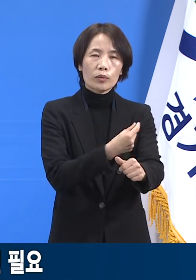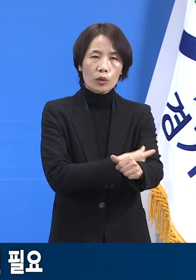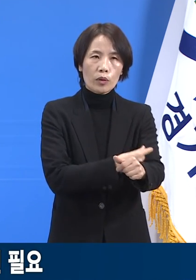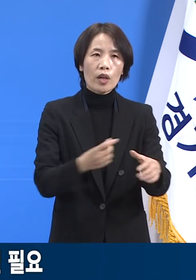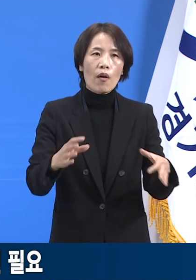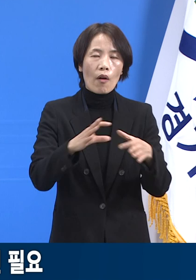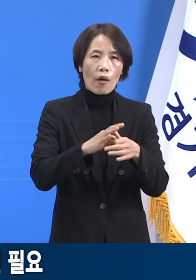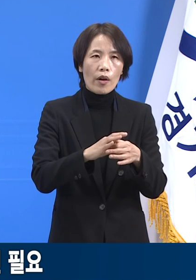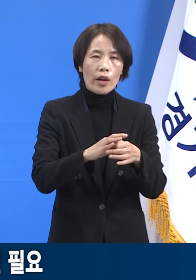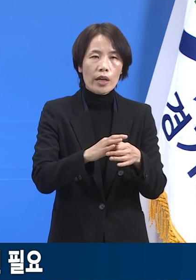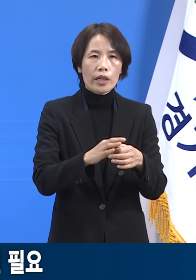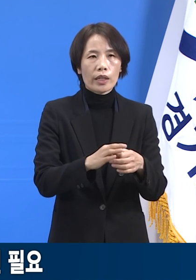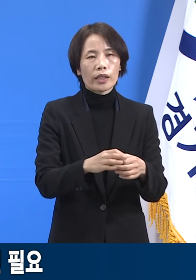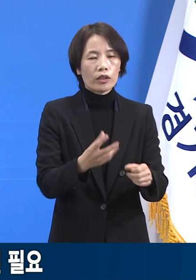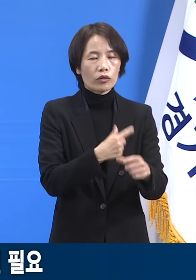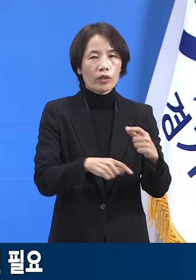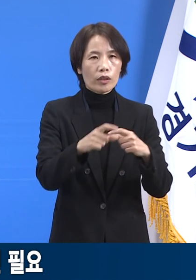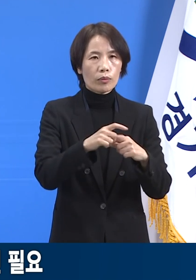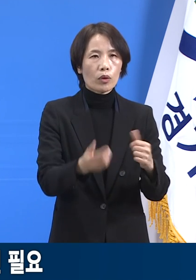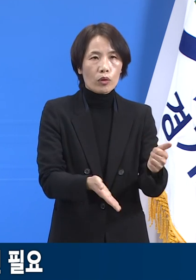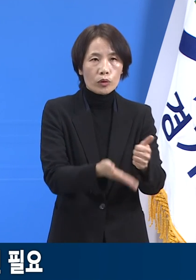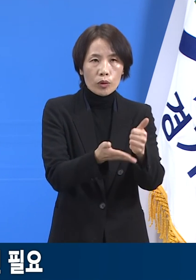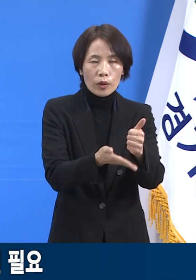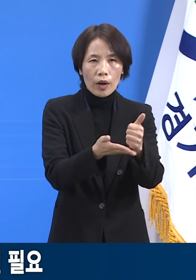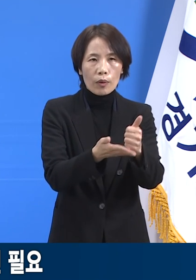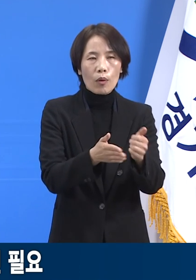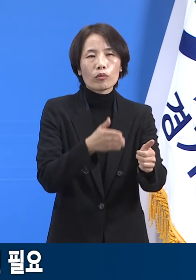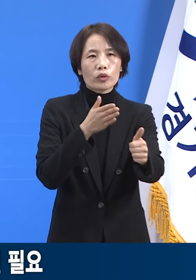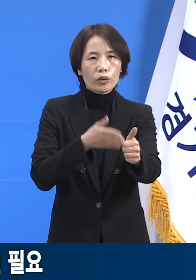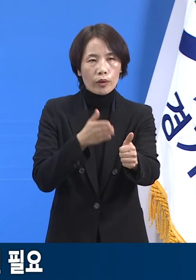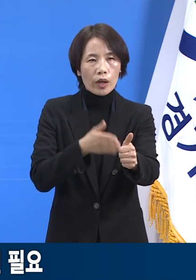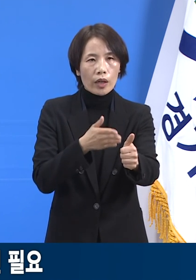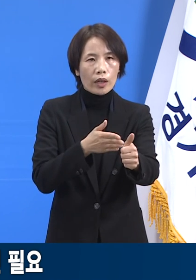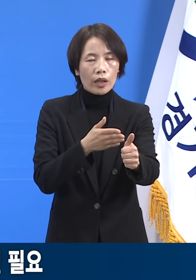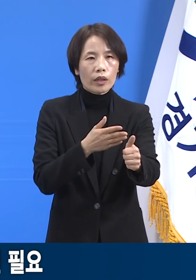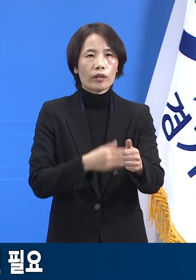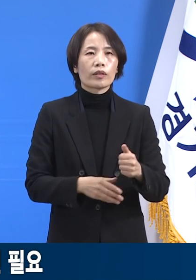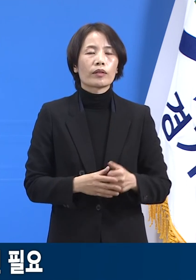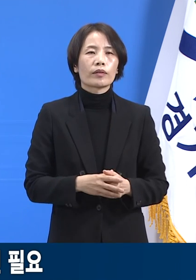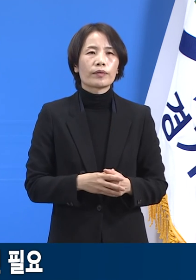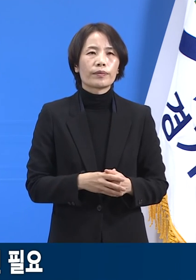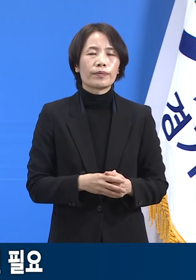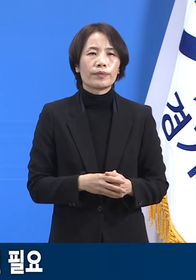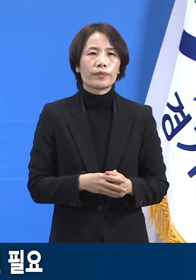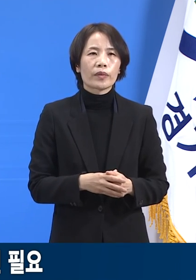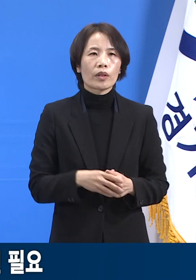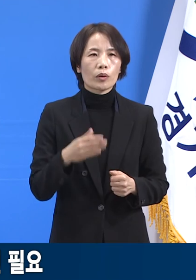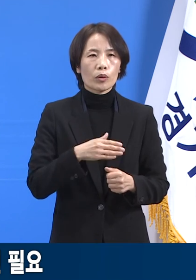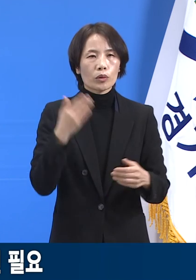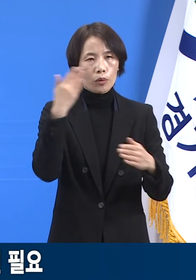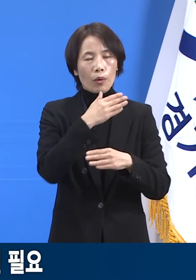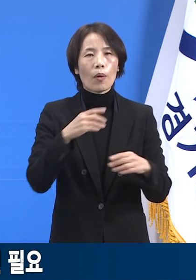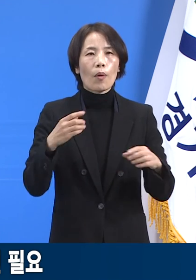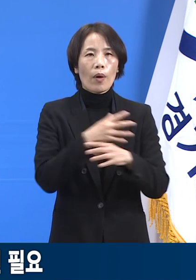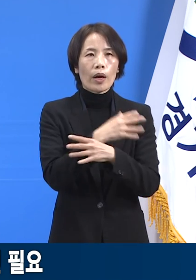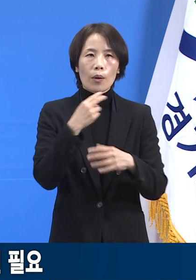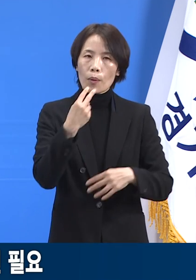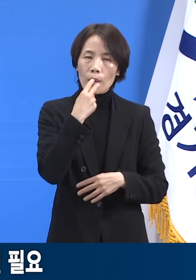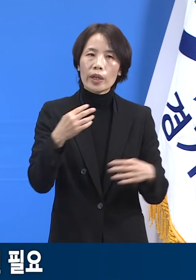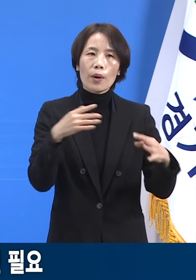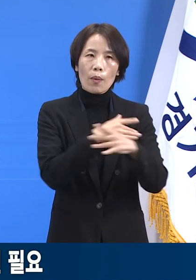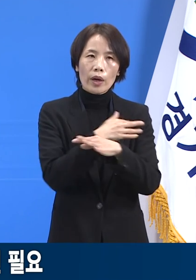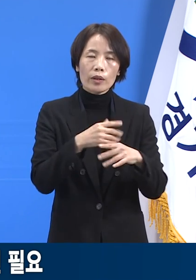접종 효과를 촉진하고 미접종자의 경우 접종을 독려하는 것이 필요합니다. 또한 소독, 환기 등 철저한 환경